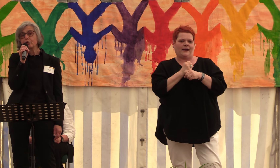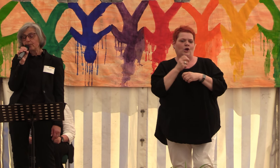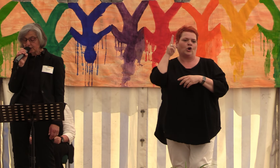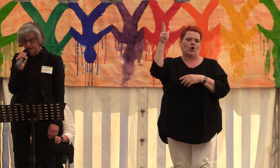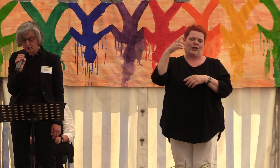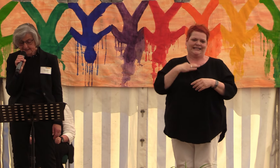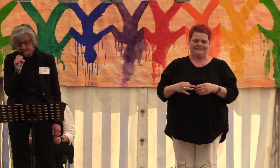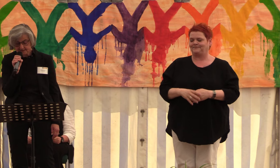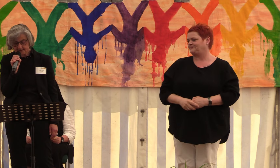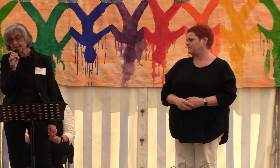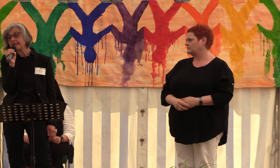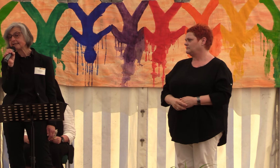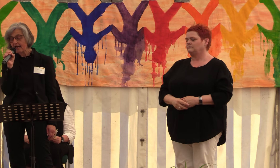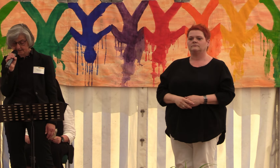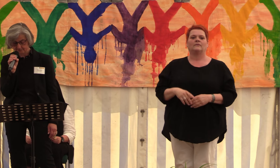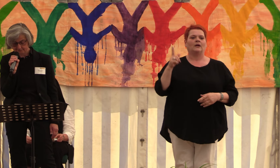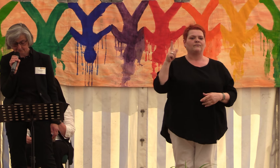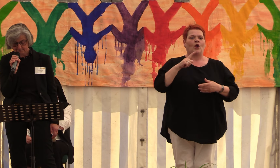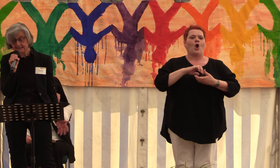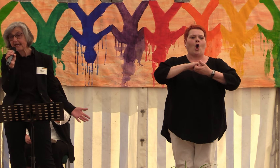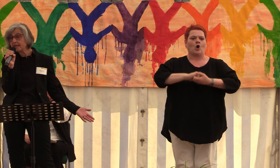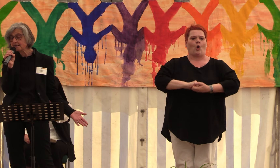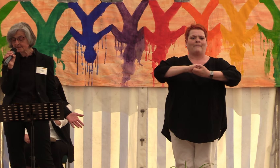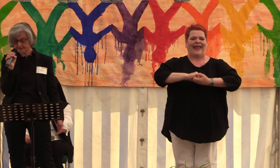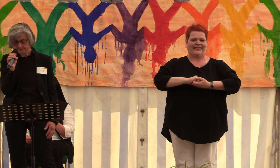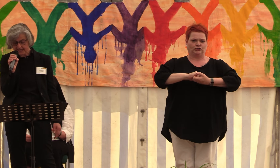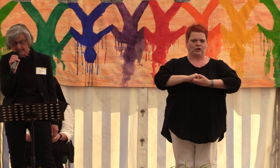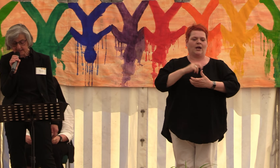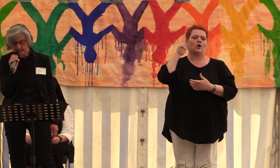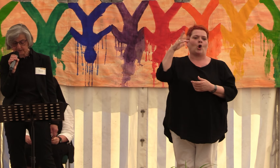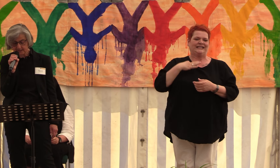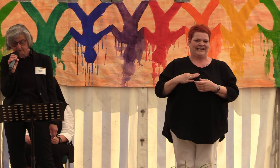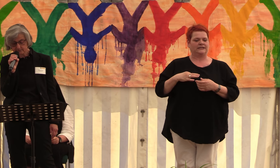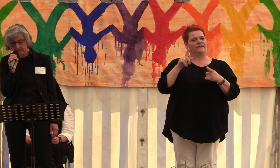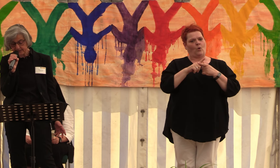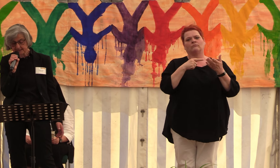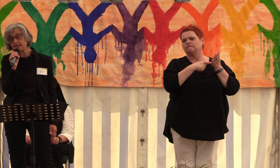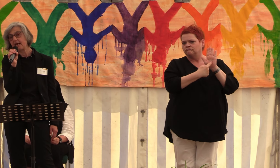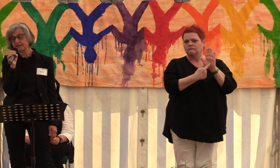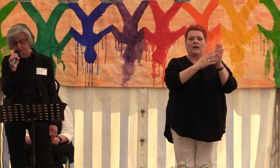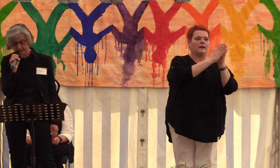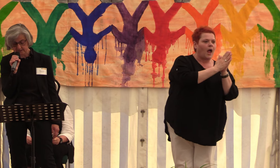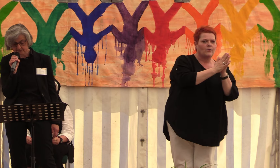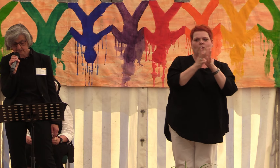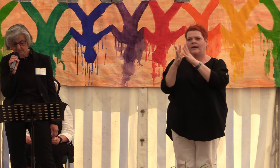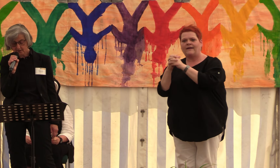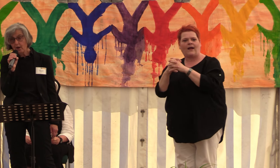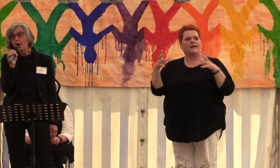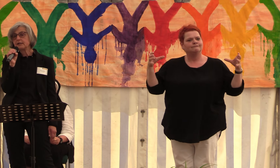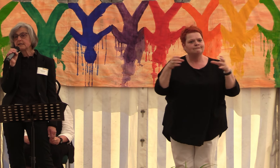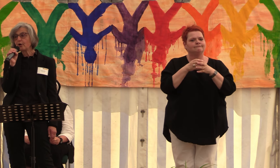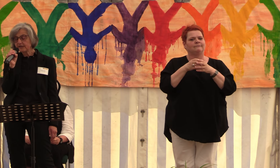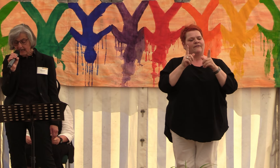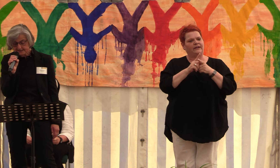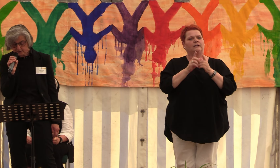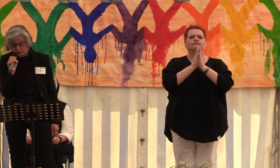Ein ökumenischer Gottesdienst ist ein Zeichen, trennendes einander im Geben, Gebet näher zu bringen.